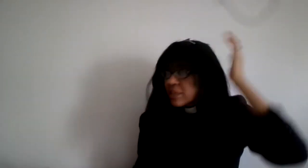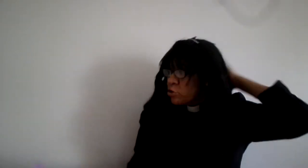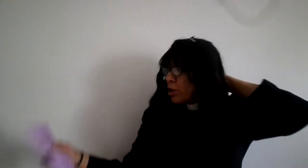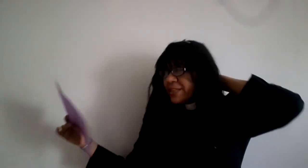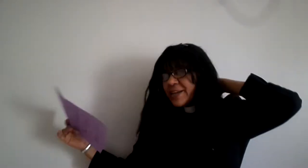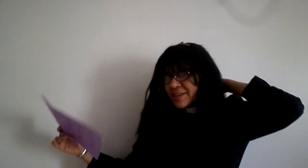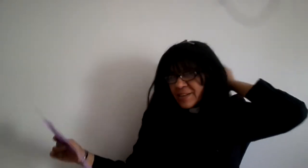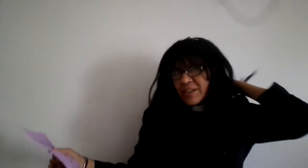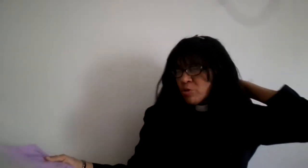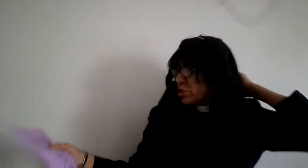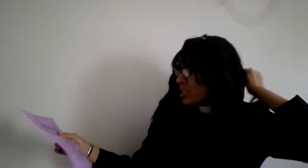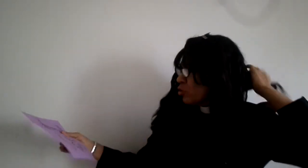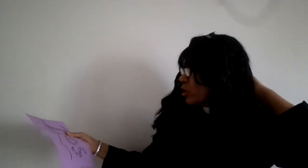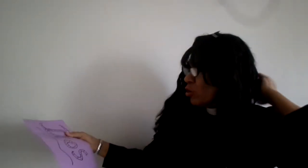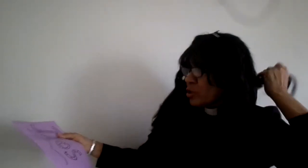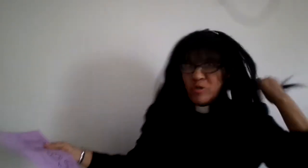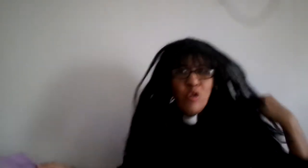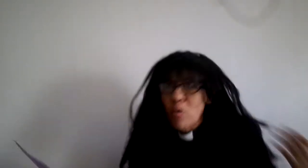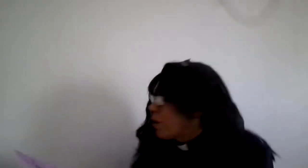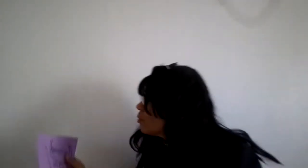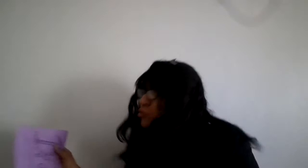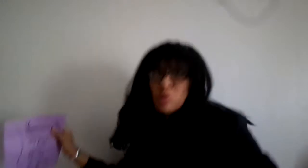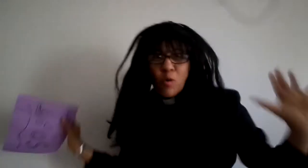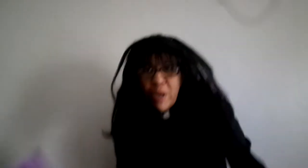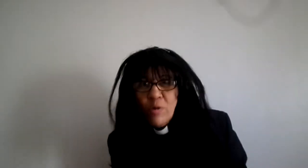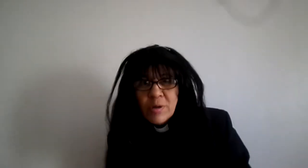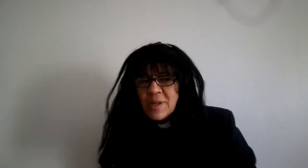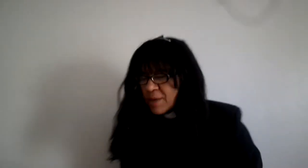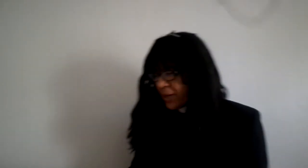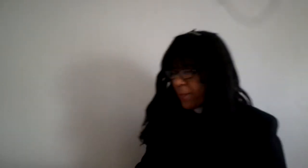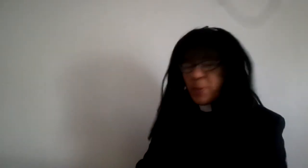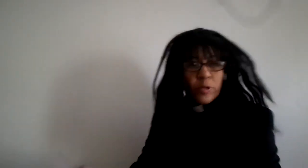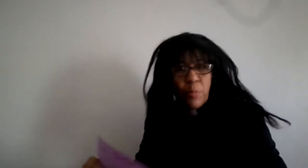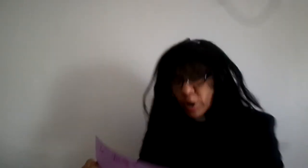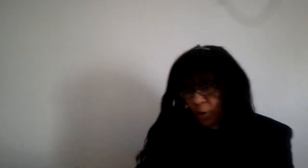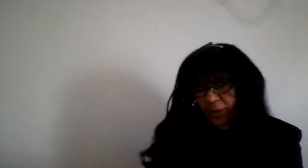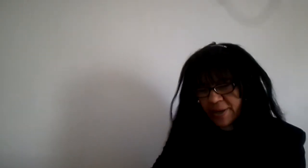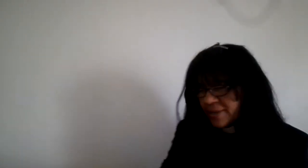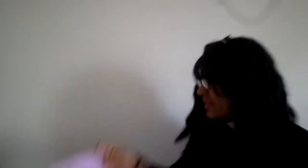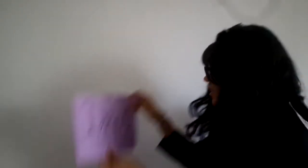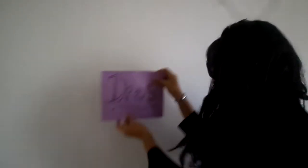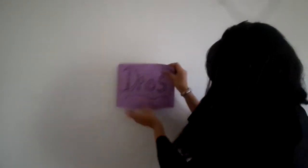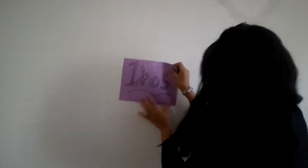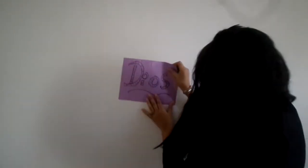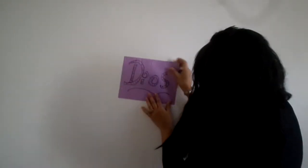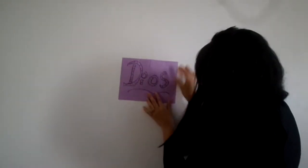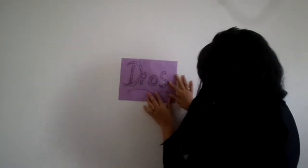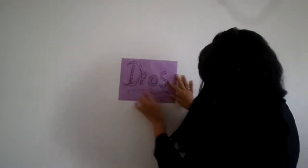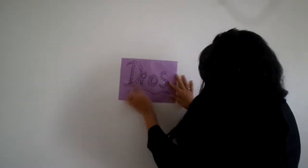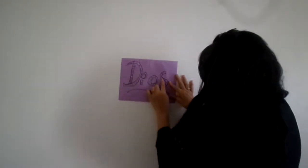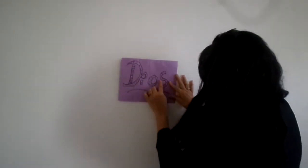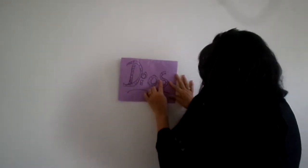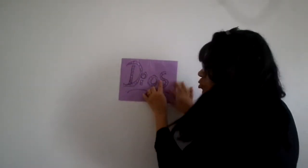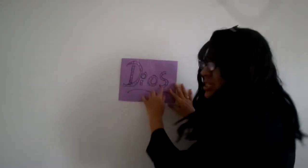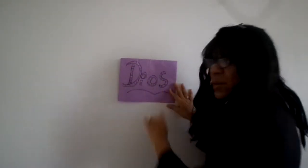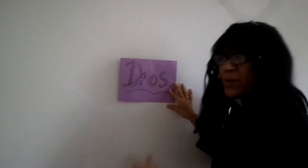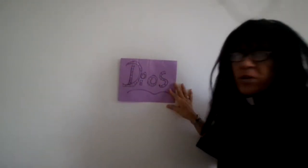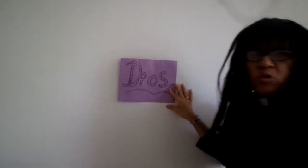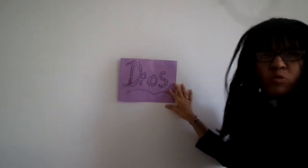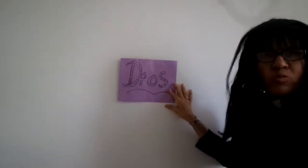Dios está ahí. Y tú dices, ¿dónde, dónde? Yo no lo veo. Yo no lo veo. ¿Verdad? Pero ponemos el nombre y ahí está. Y tú dices, pero eso es un